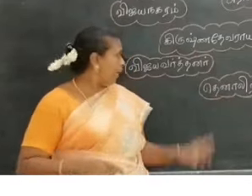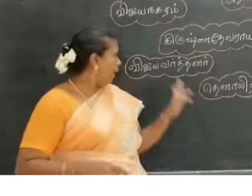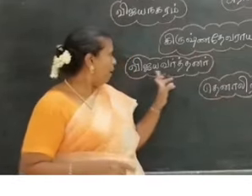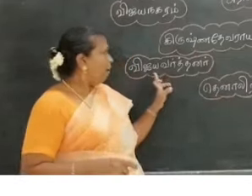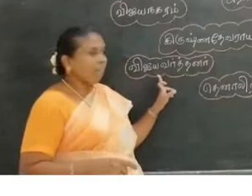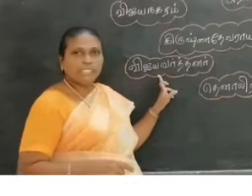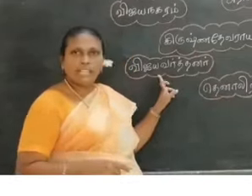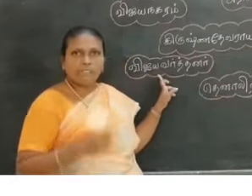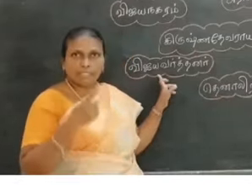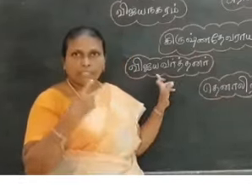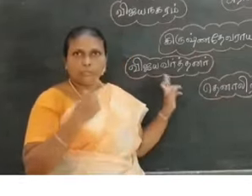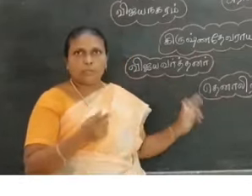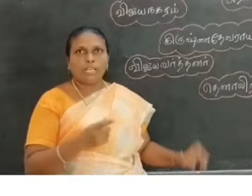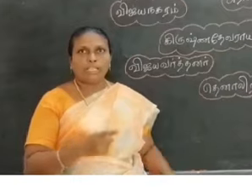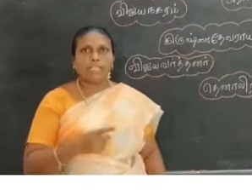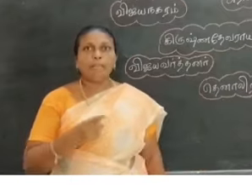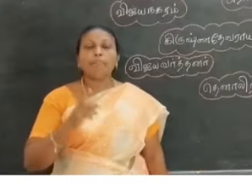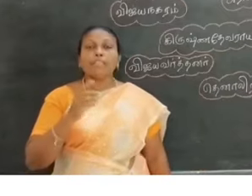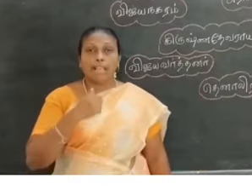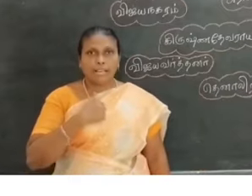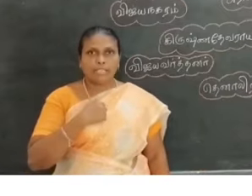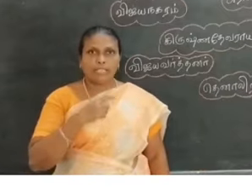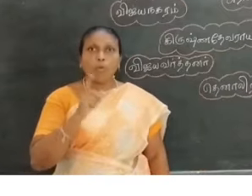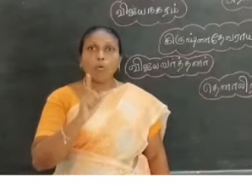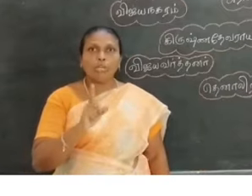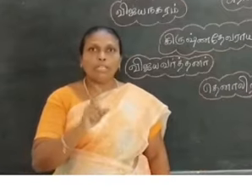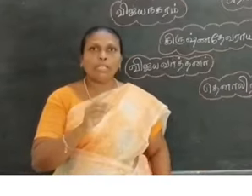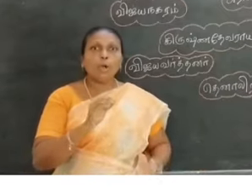உடனே விஜயவர்தனர் சொன்னாரு, எனக்கு ஒரு